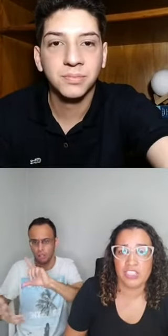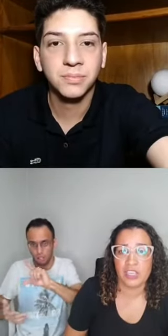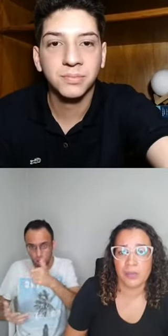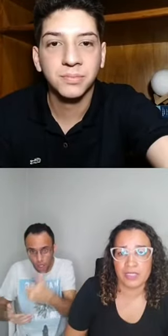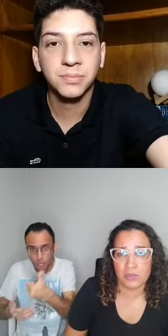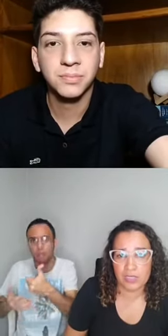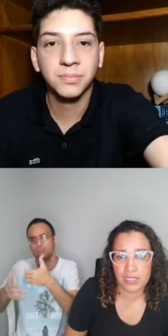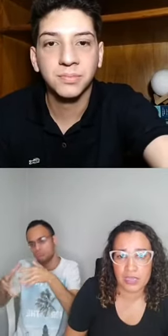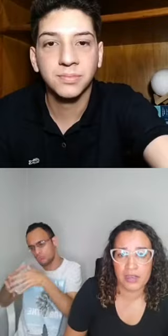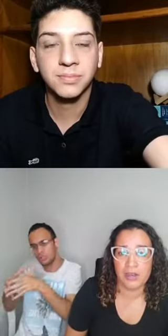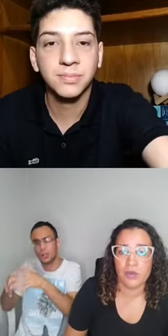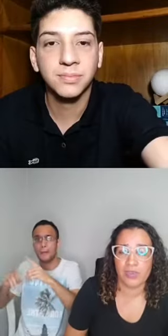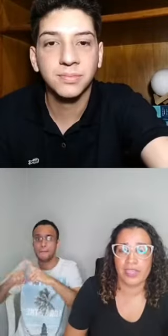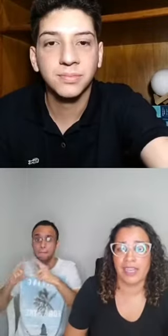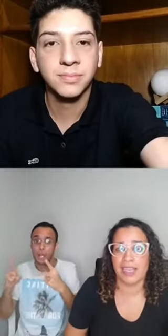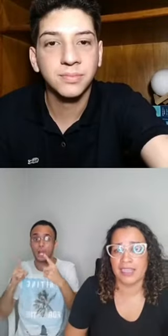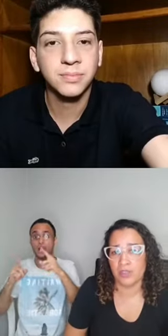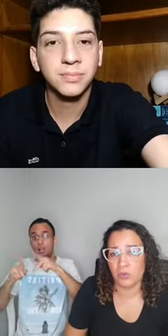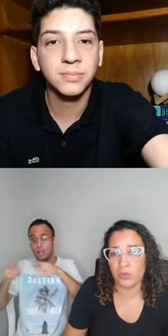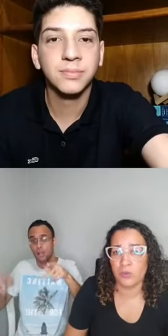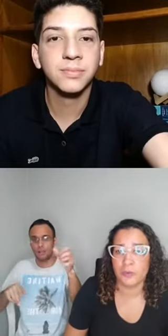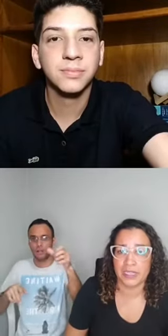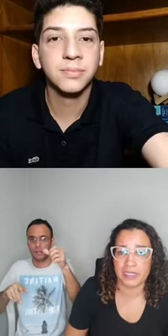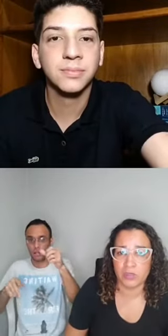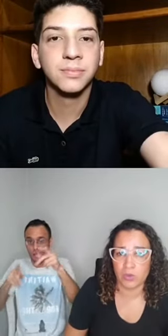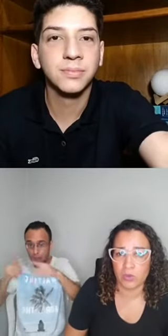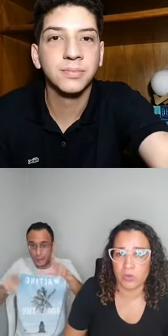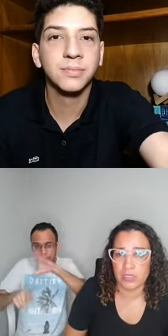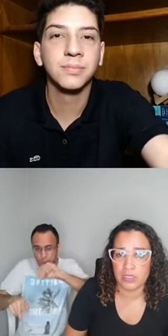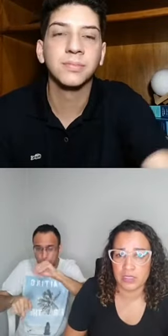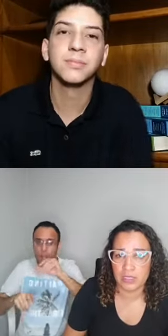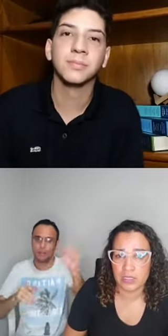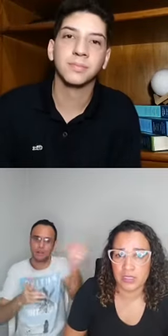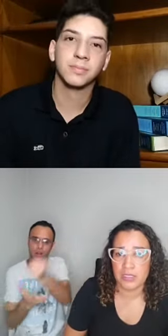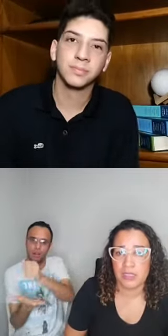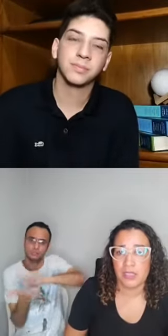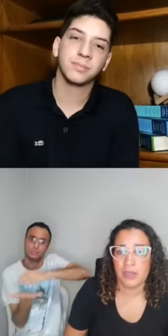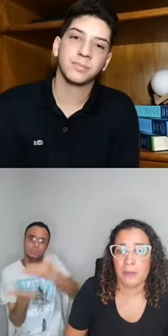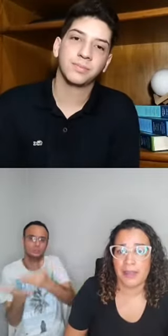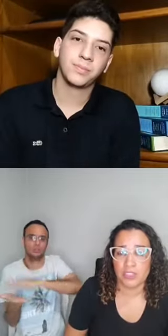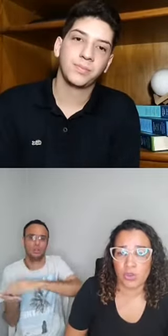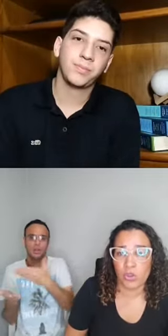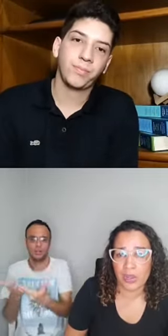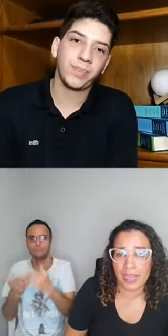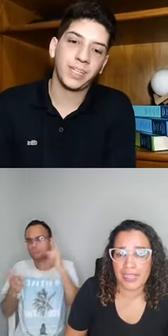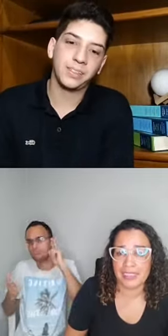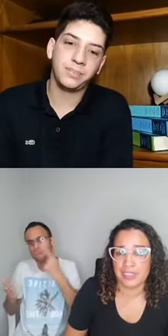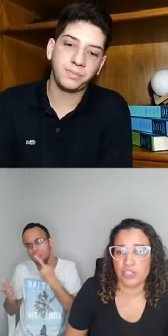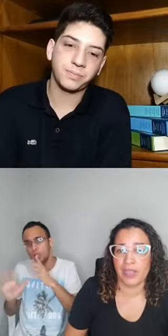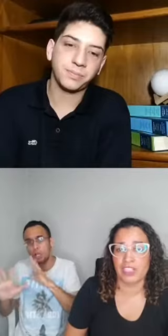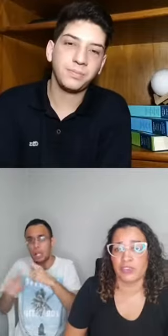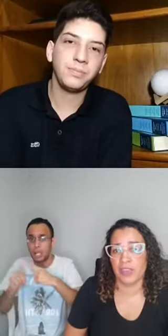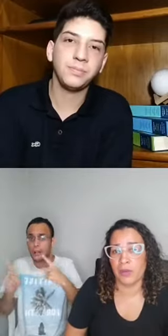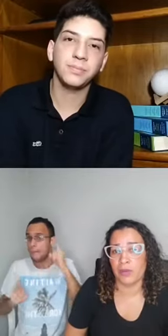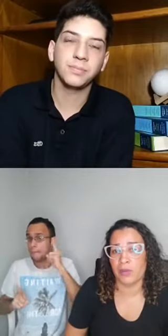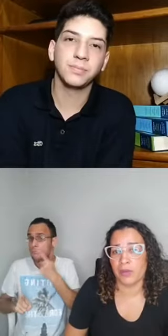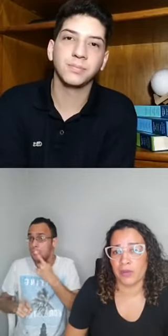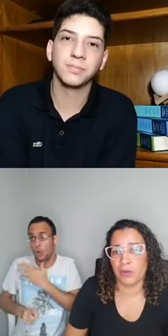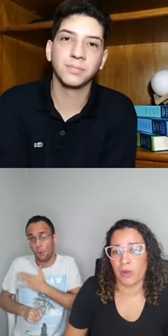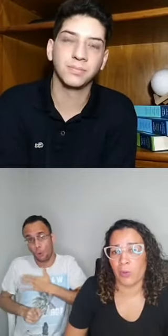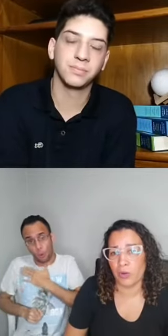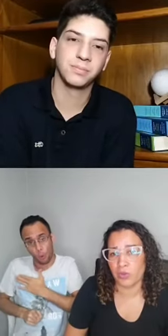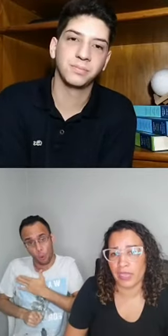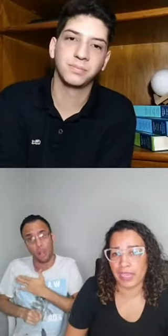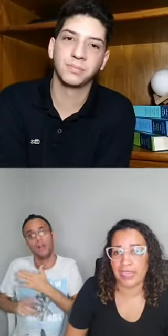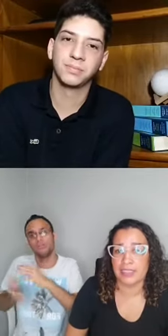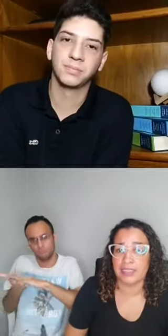né, de ter uma tradução, né, da L1 para L2, mas colocasse isso, né, tiver